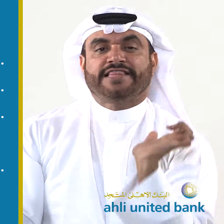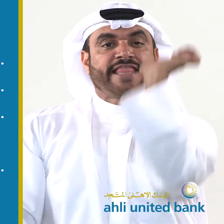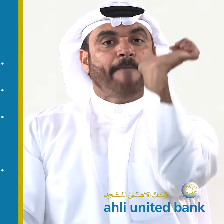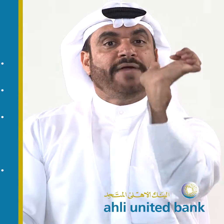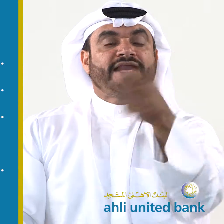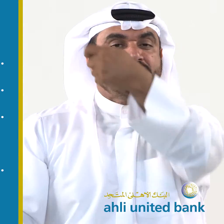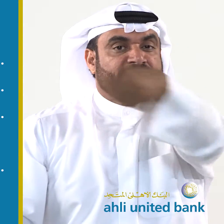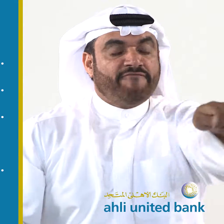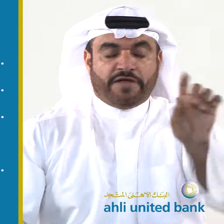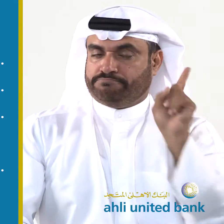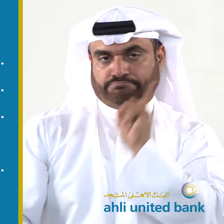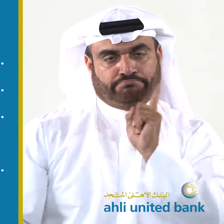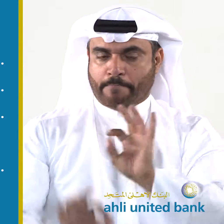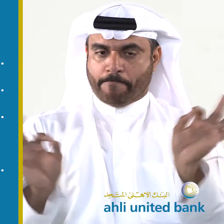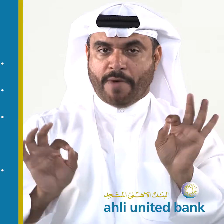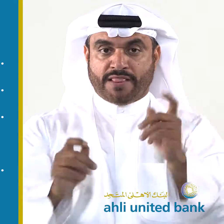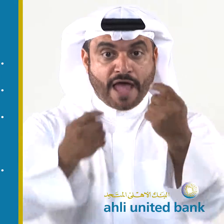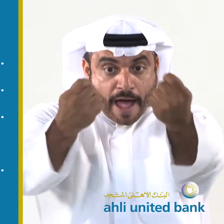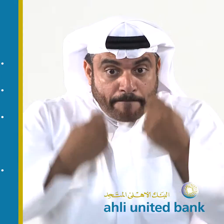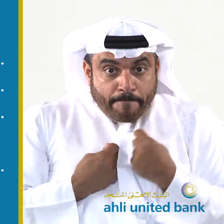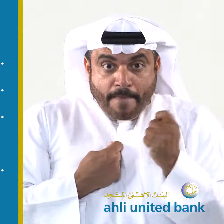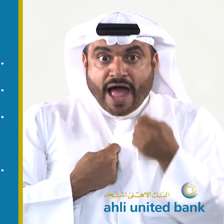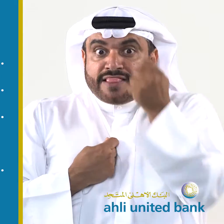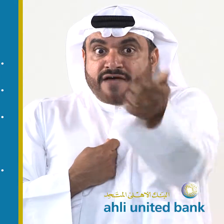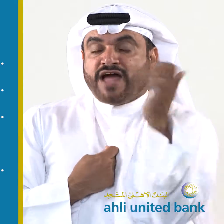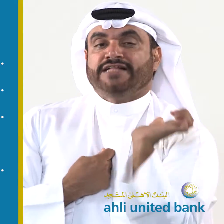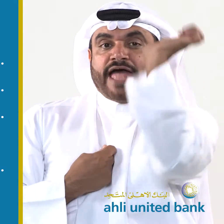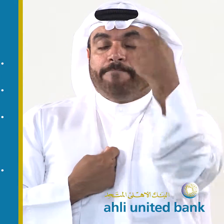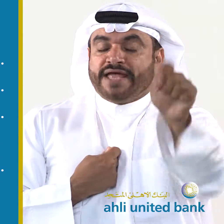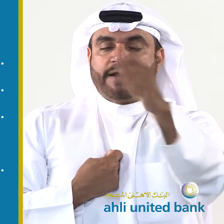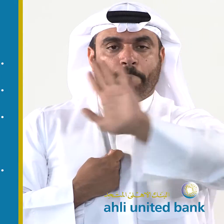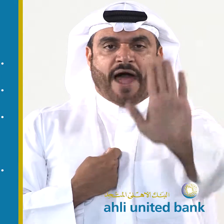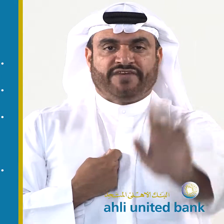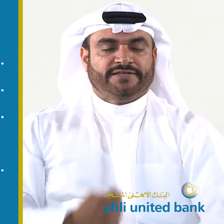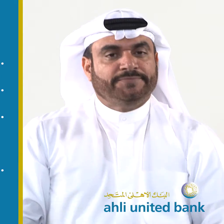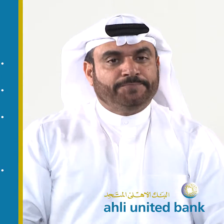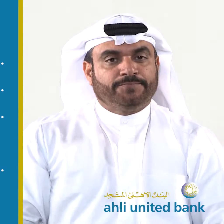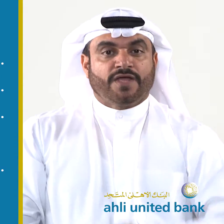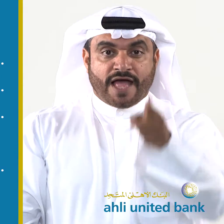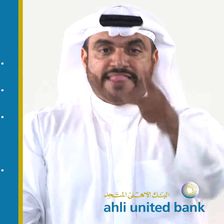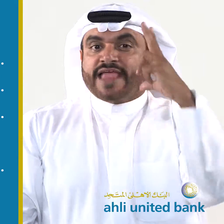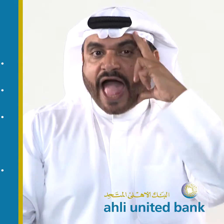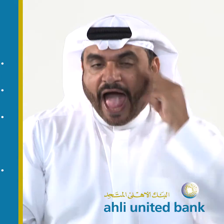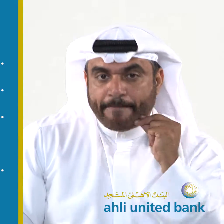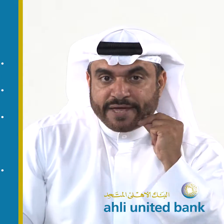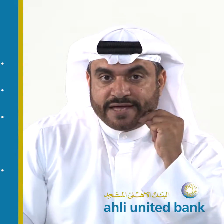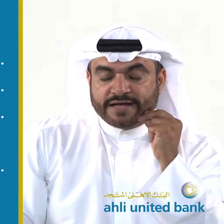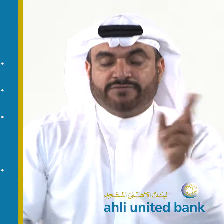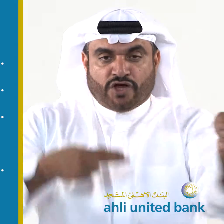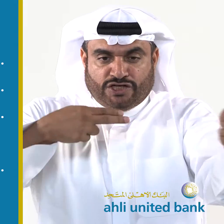للعميل في حال عدم استلام نسختي المفتاح. في حال رغبة العميل إنهاء عقد